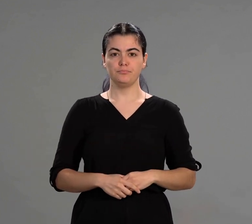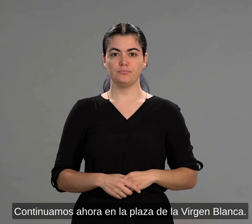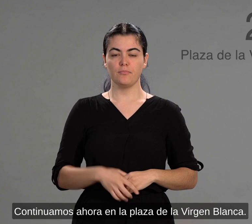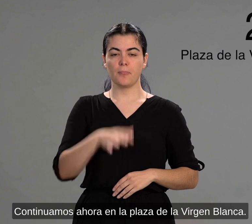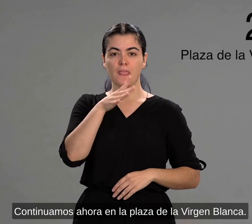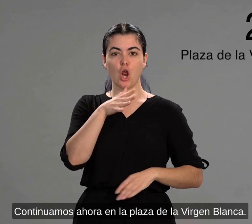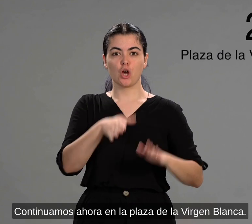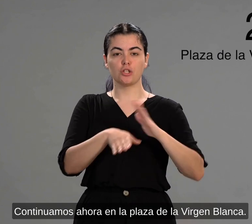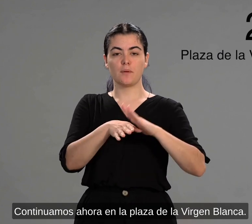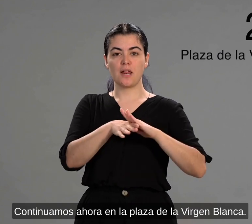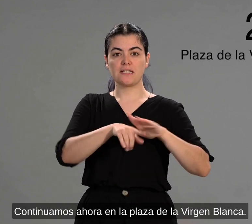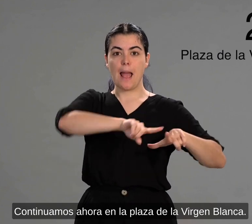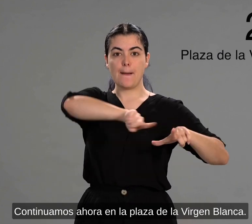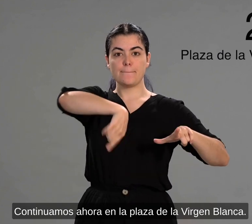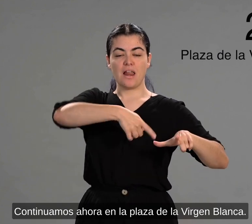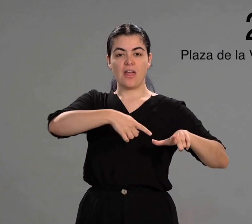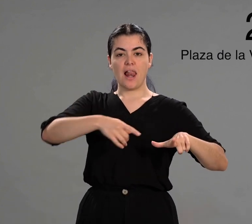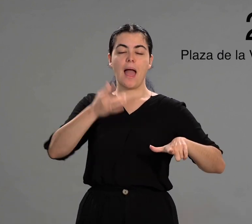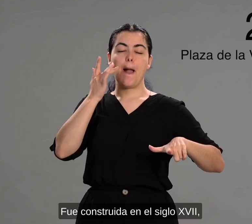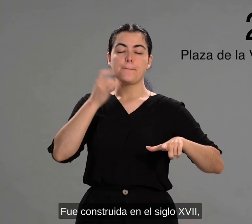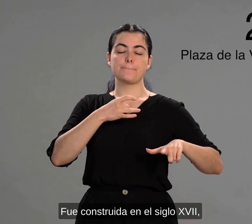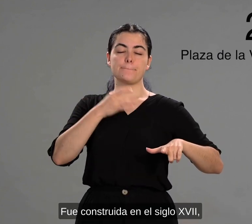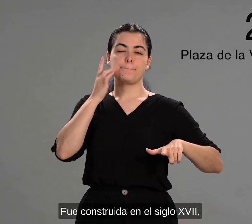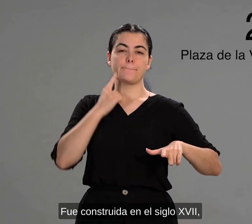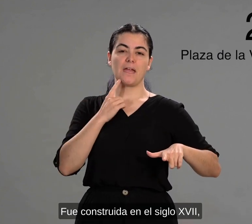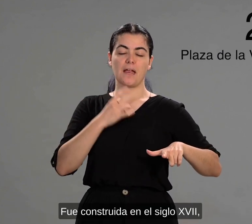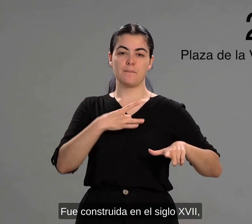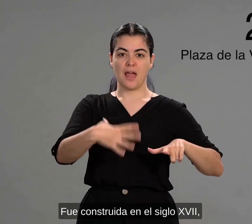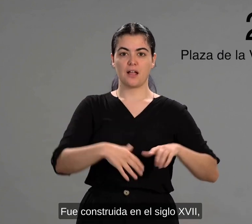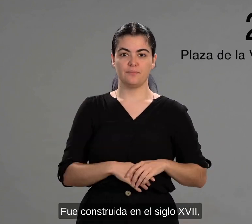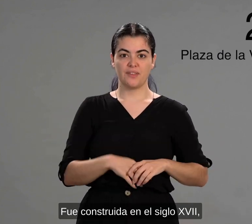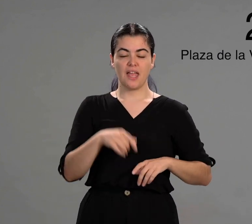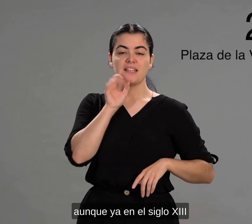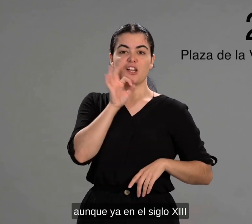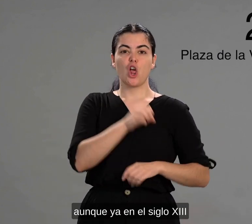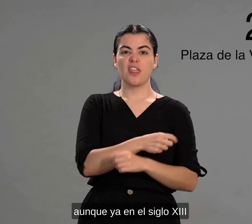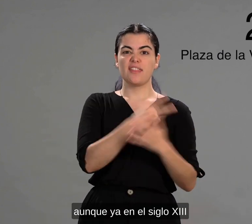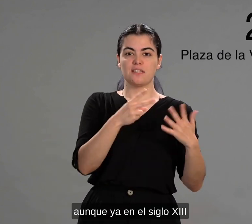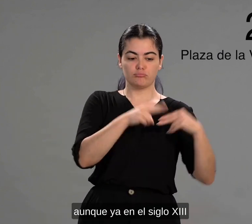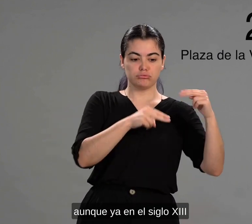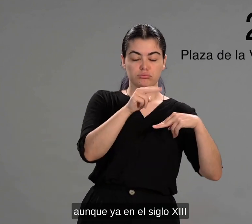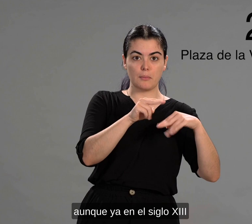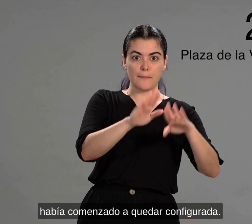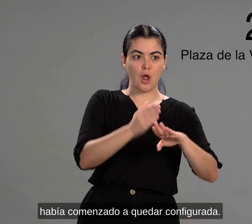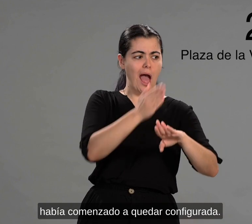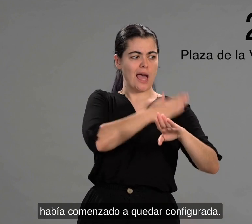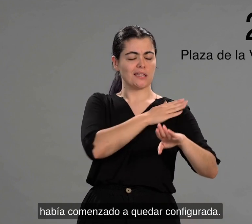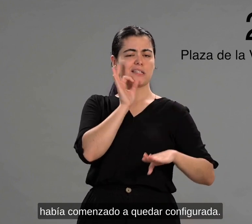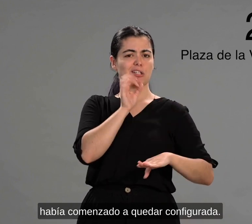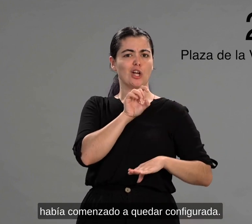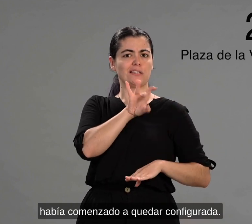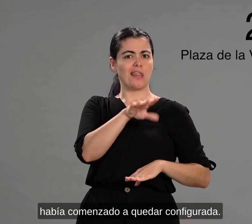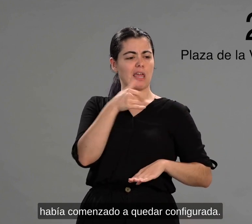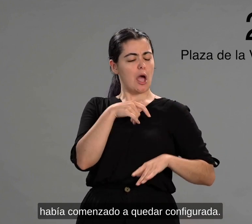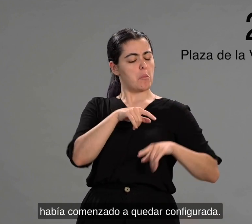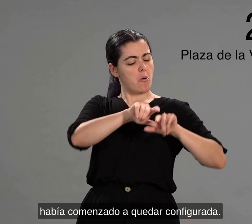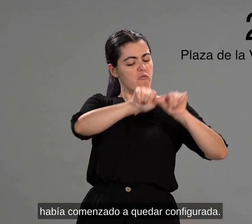Continuamos ahora en la Plaza de la Virgen Blanca. Fue construida en el siglo XVII, aunque ya en el siglo XIII había comenzado a quedar configurada.